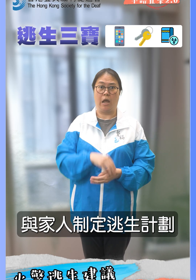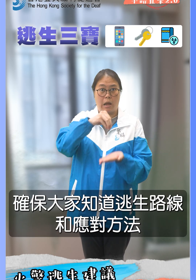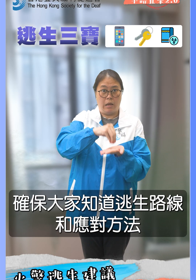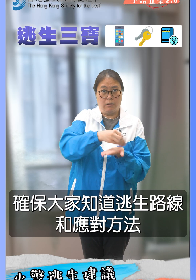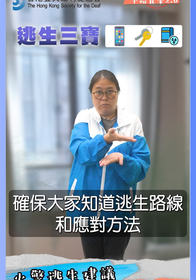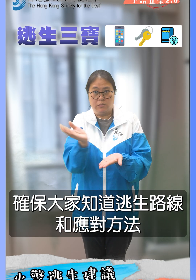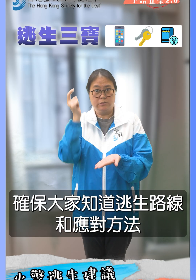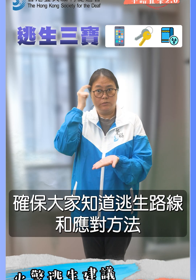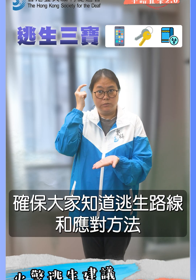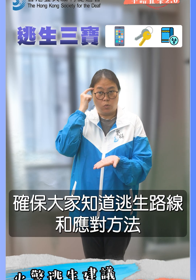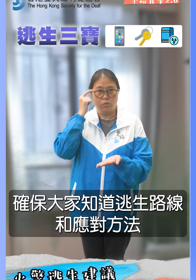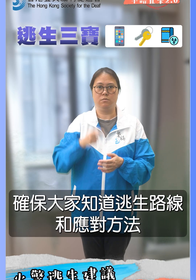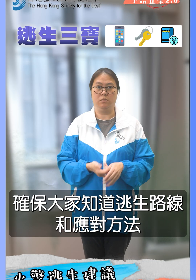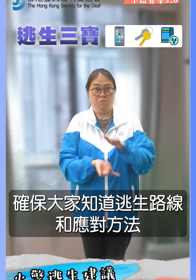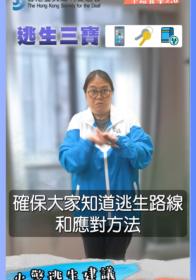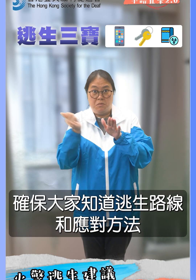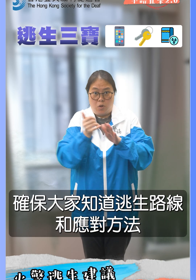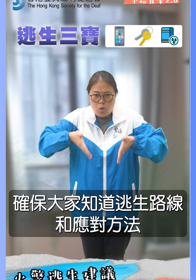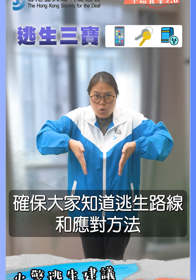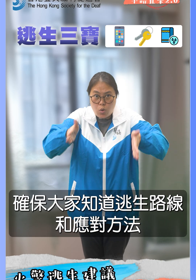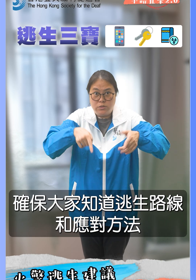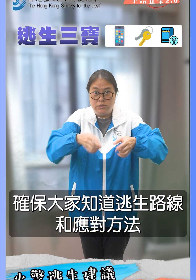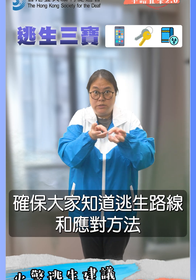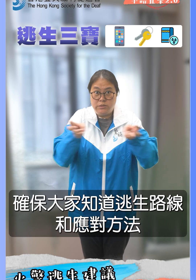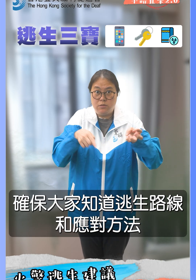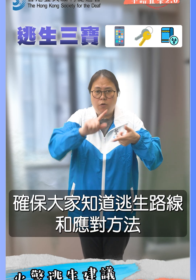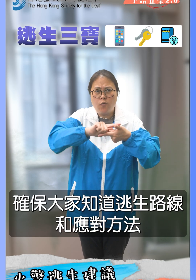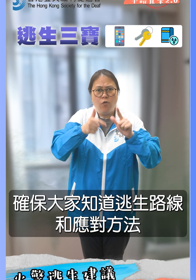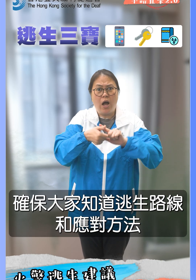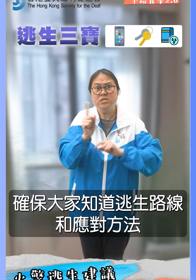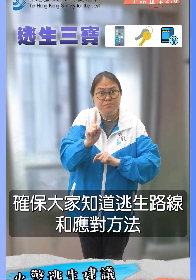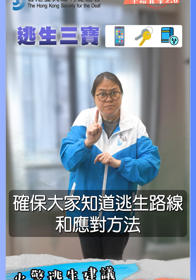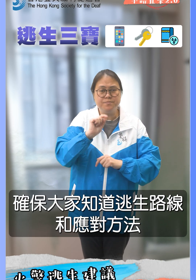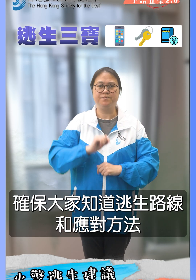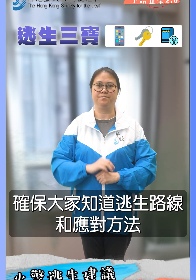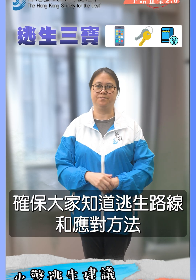確保大家知道逃生路線同應對方法。